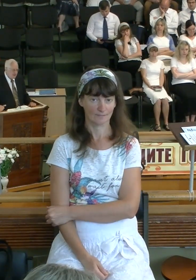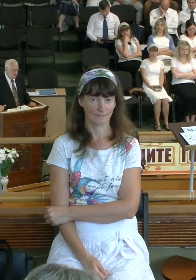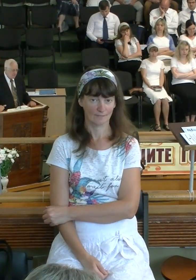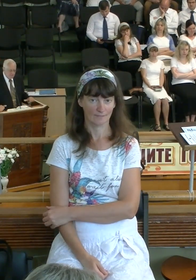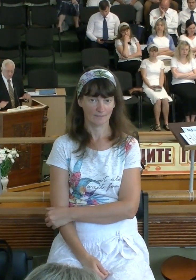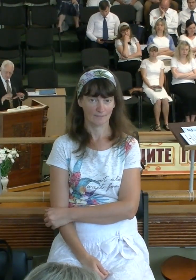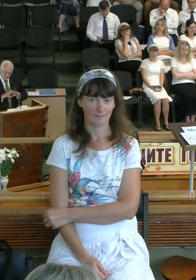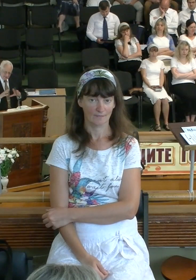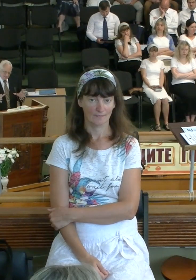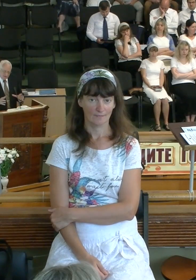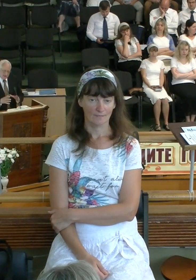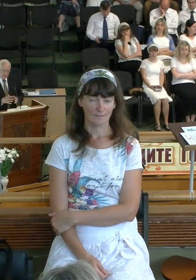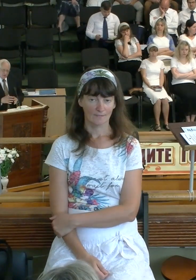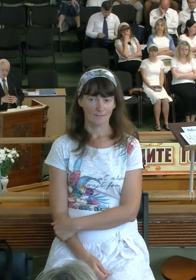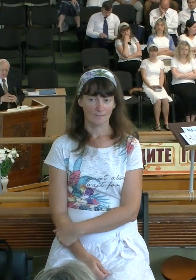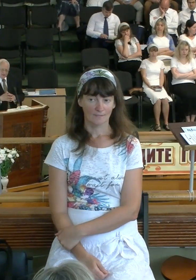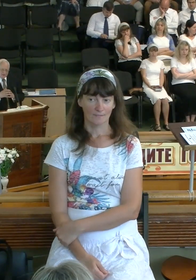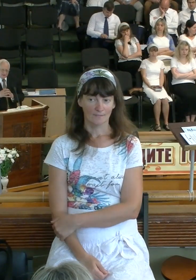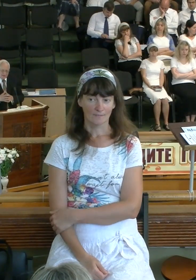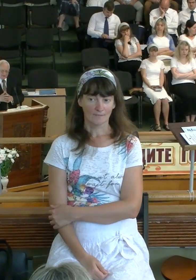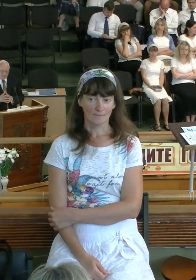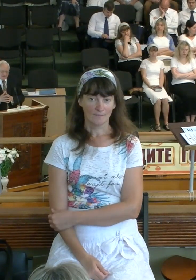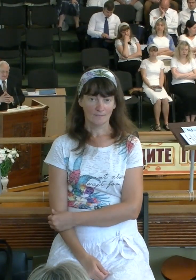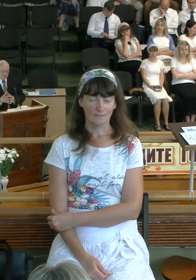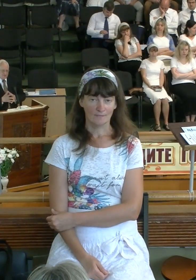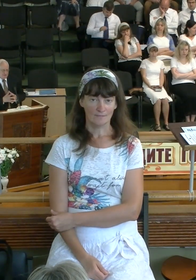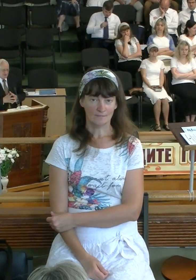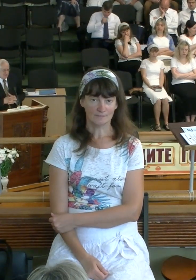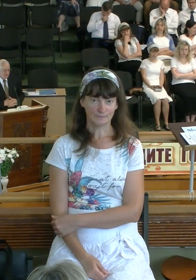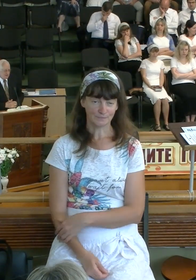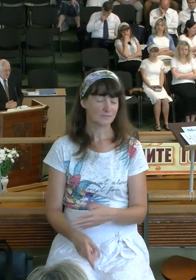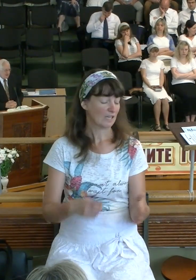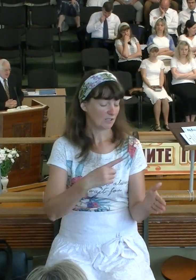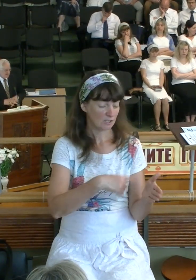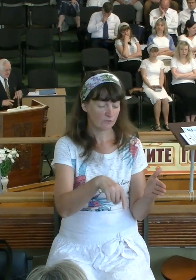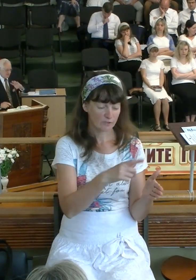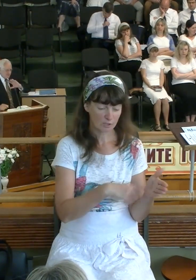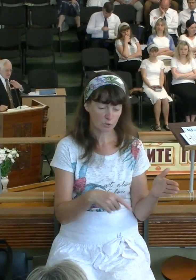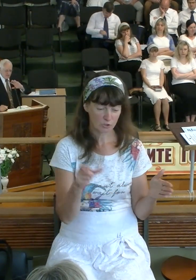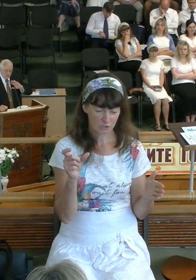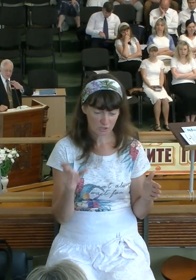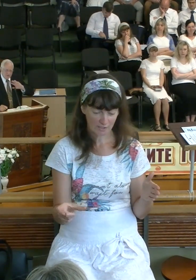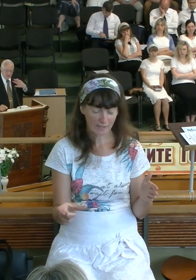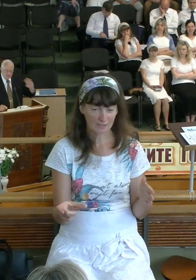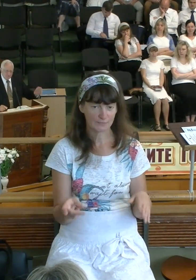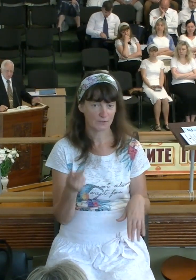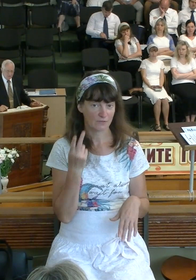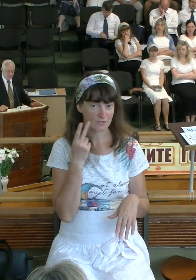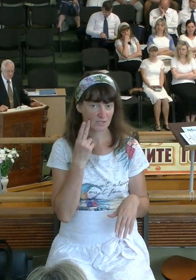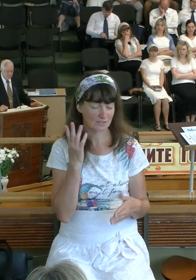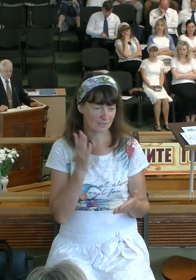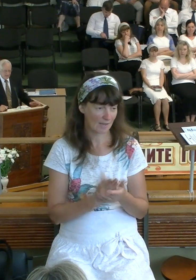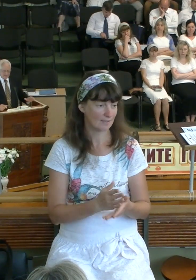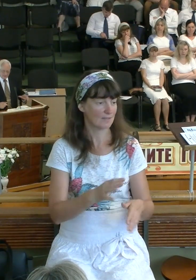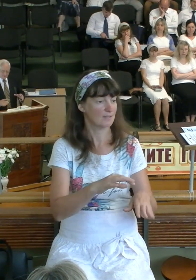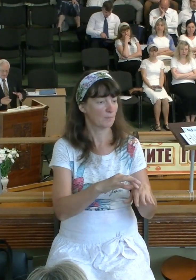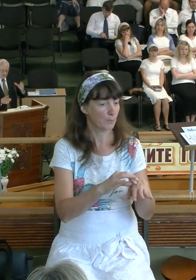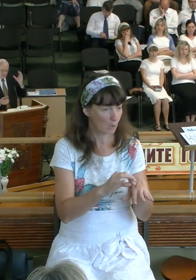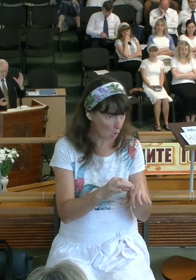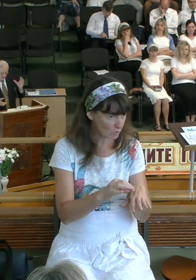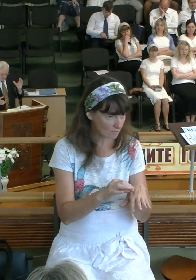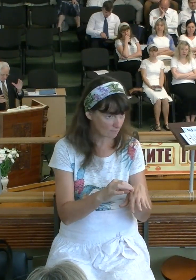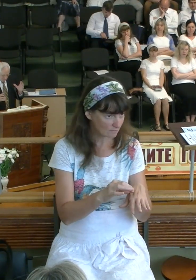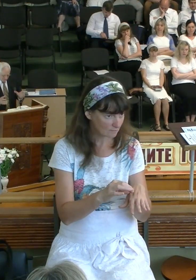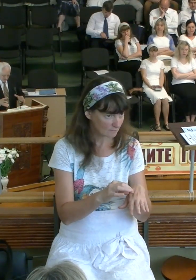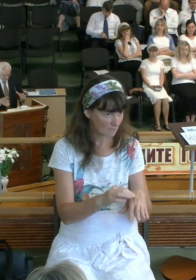из Евангелия по характеристике неверующих людей, там везде пропадает плоть, там